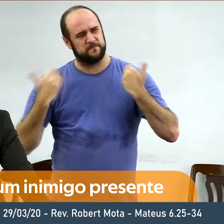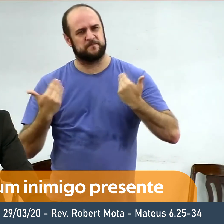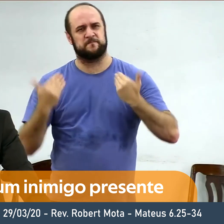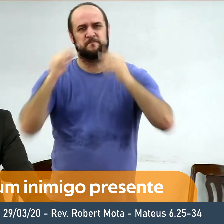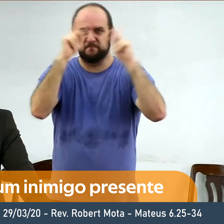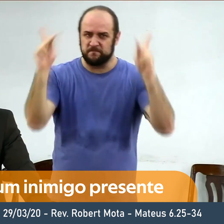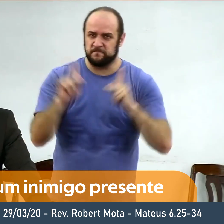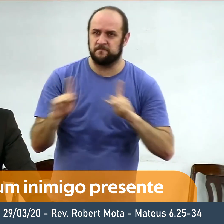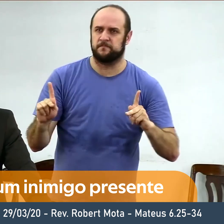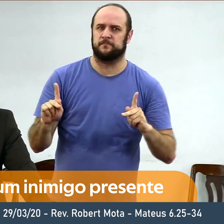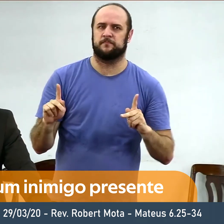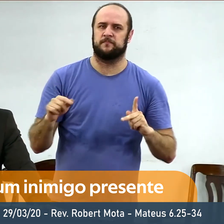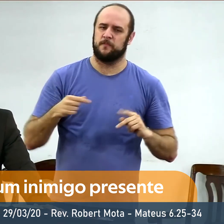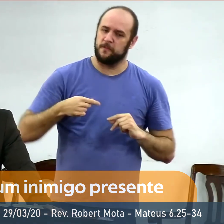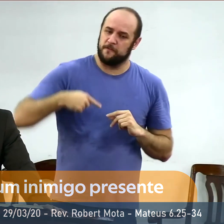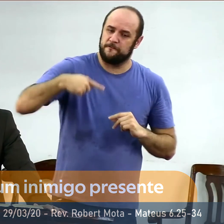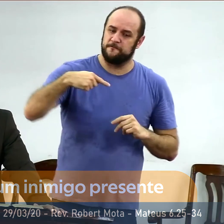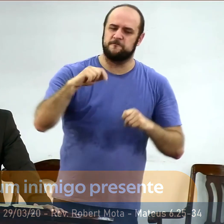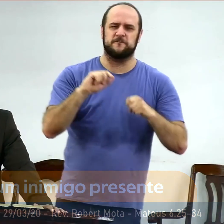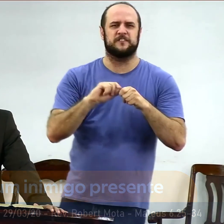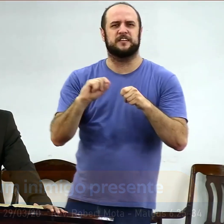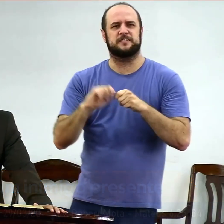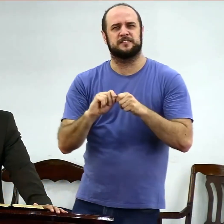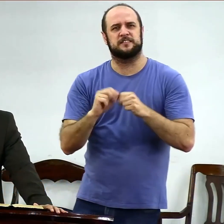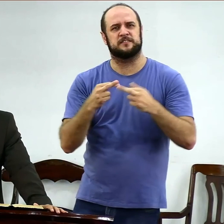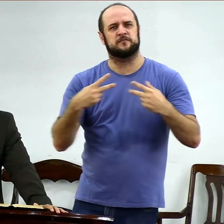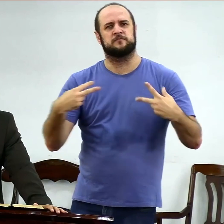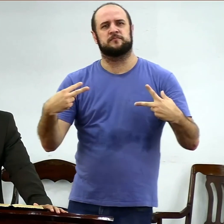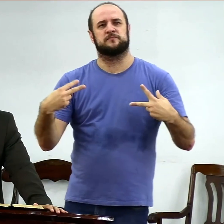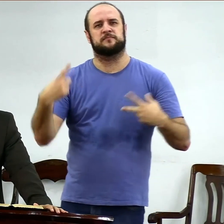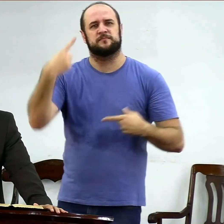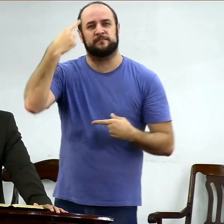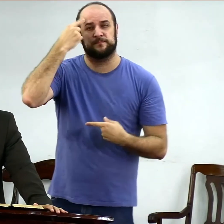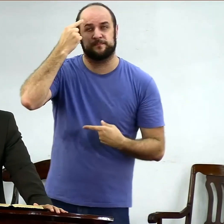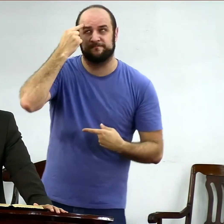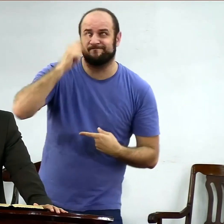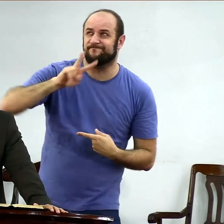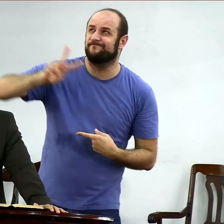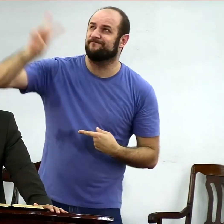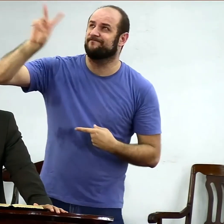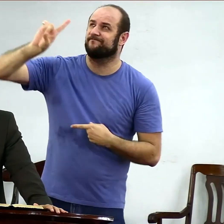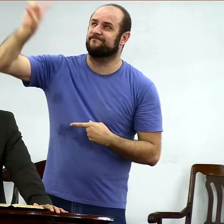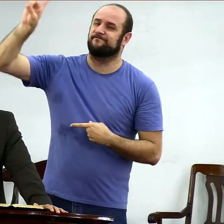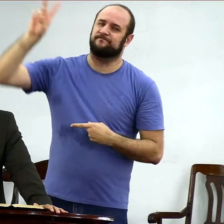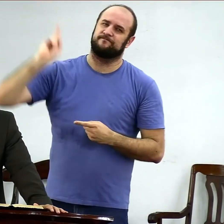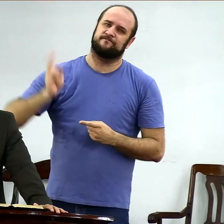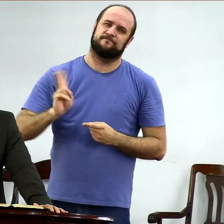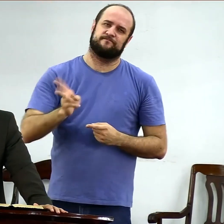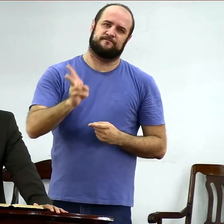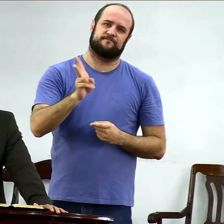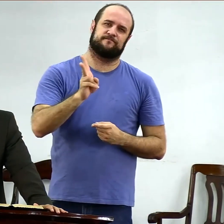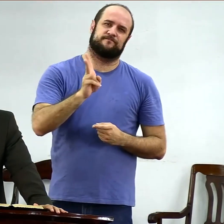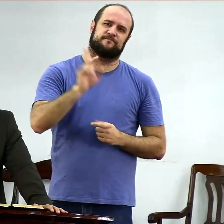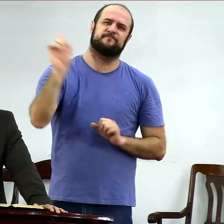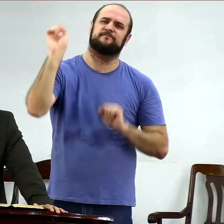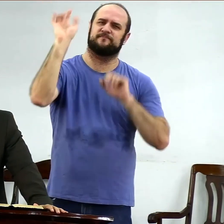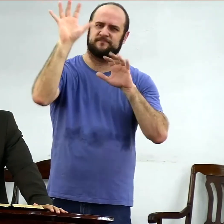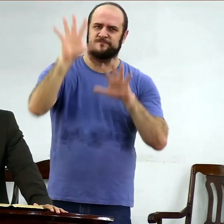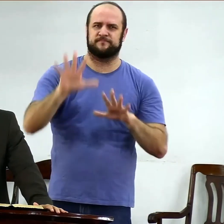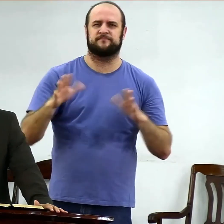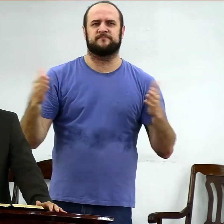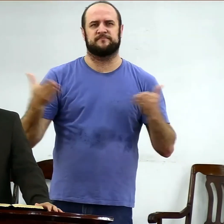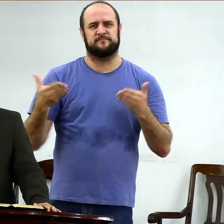faça as ações de acordo com a vontade soberana do Deus que você serve. Que Deus nos ajude